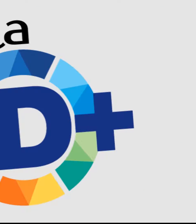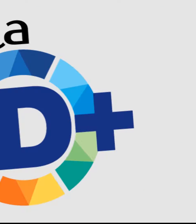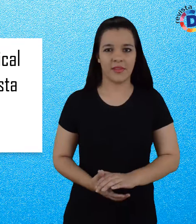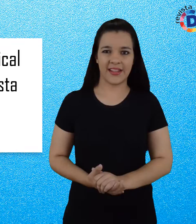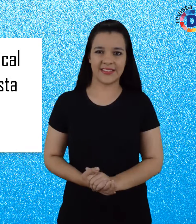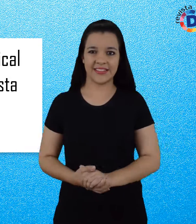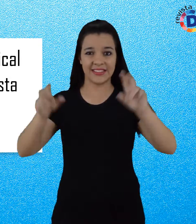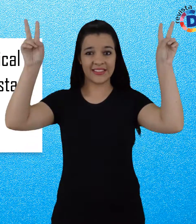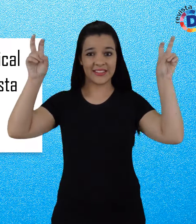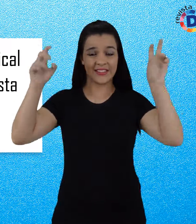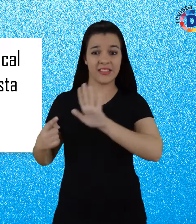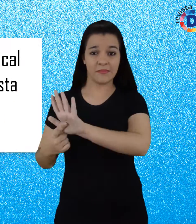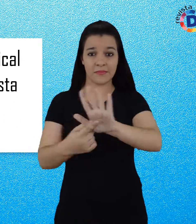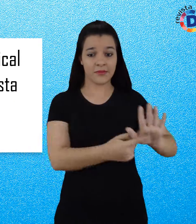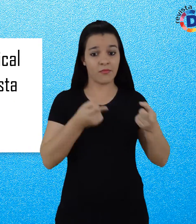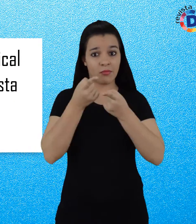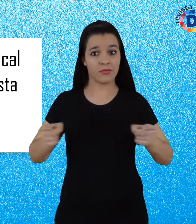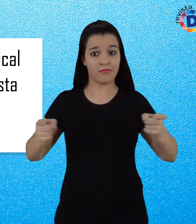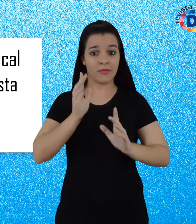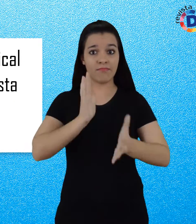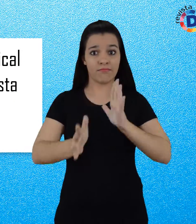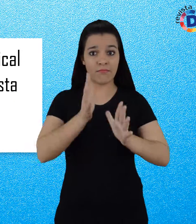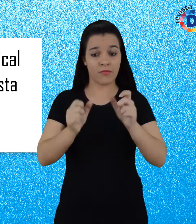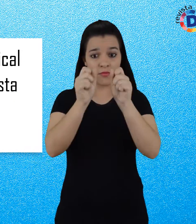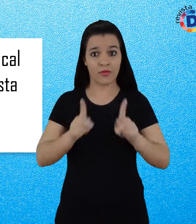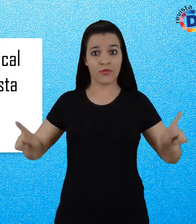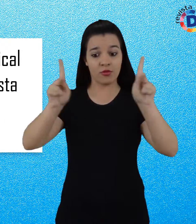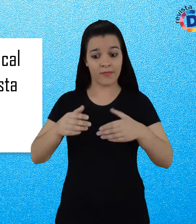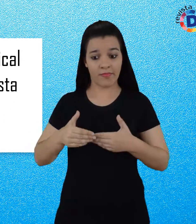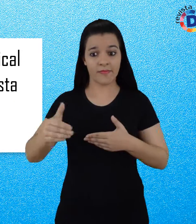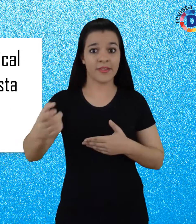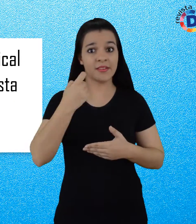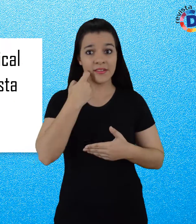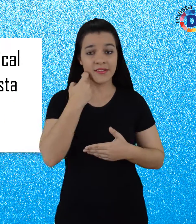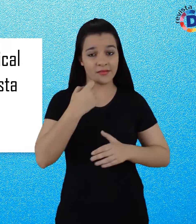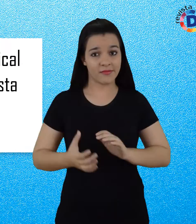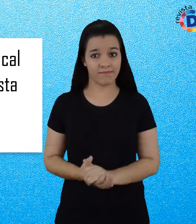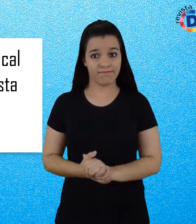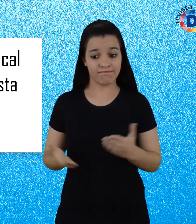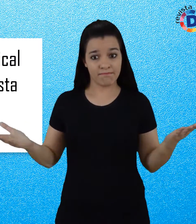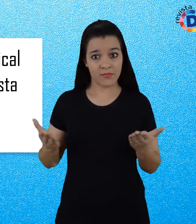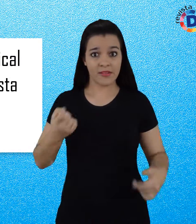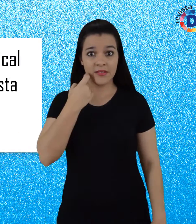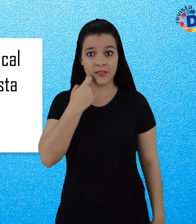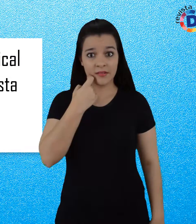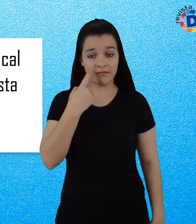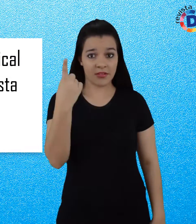A apresentação musical em Libras no Boa Vista Shopping nesta sexta-feira Nesta sexta-feira,